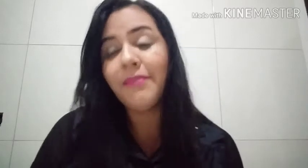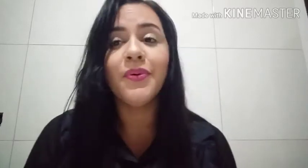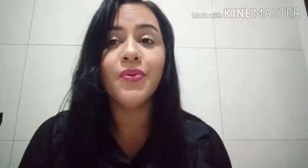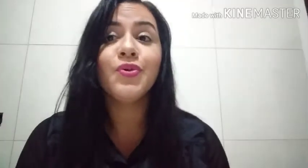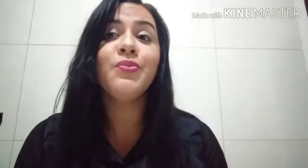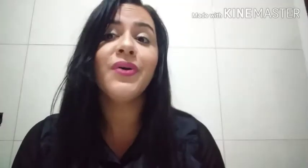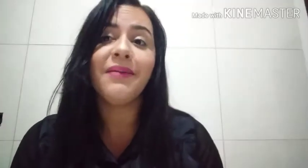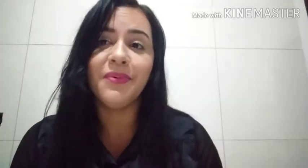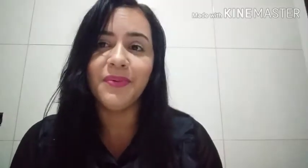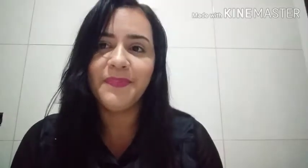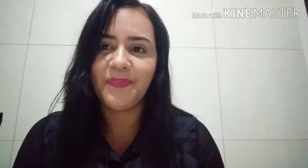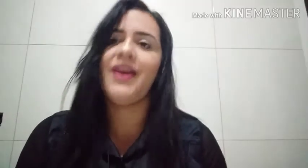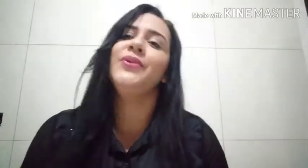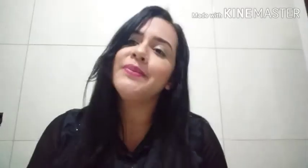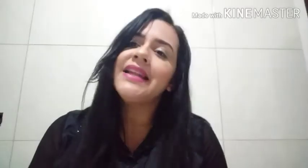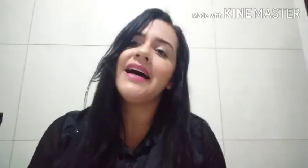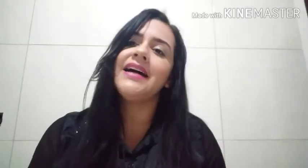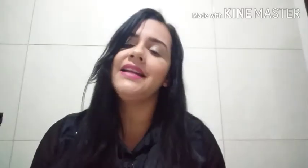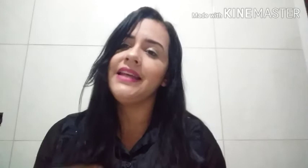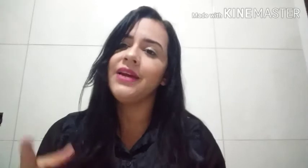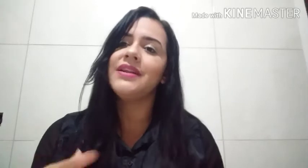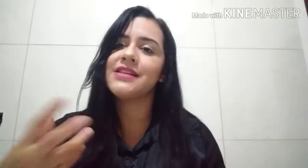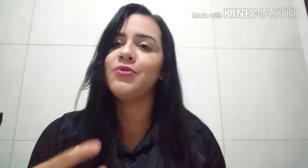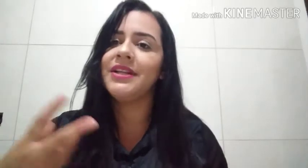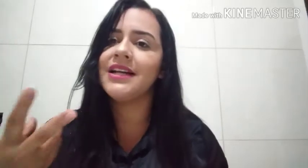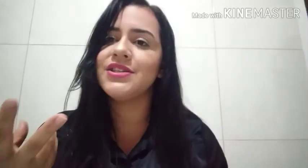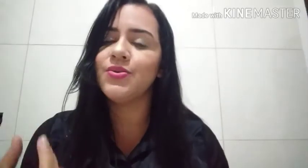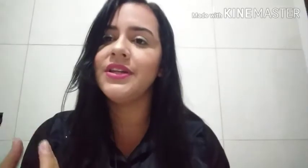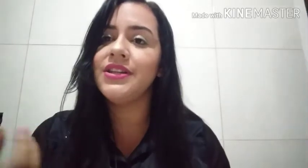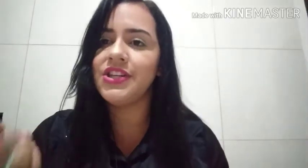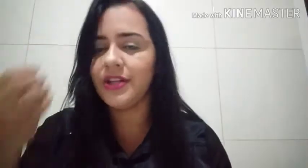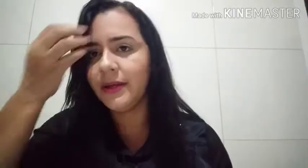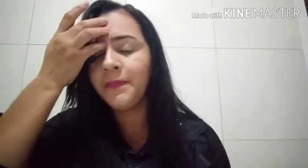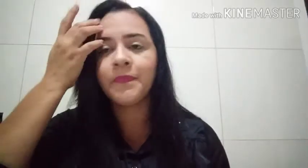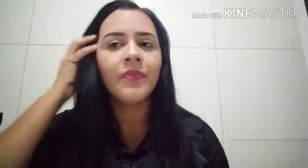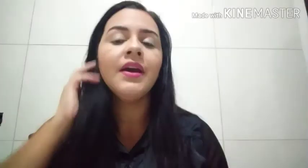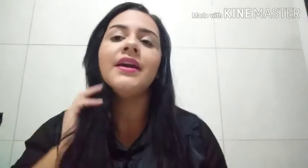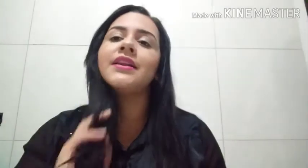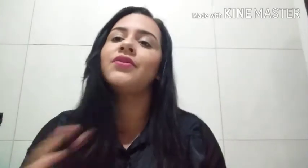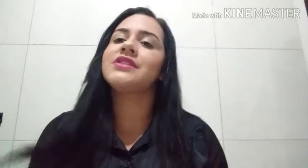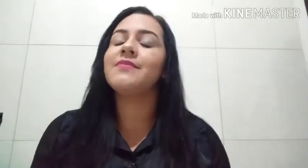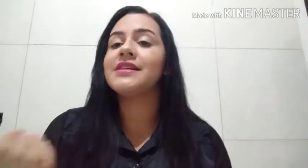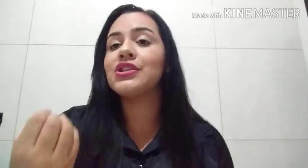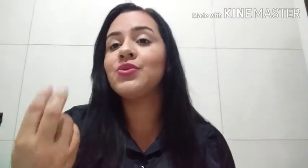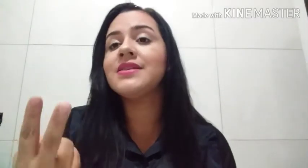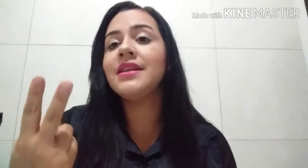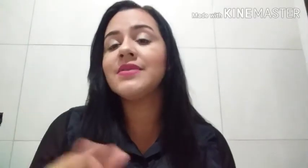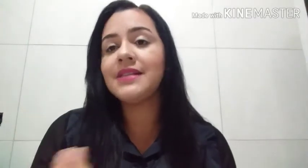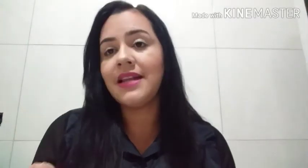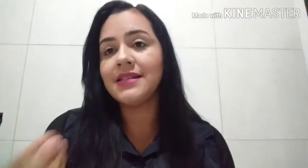Urubucapô. Urubucapô é o nome da língua dessa comunidade surda indígena, né? Então, nós temos essas duas línguas de sinais aqui